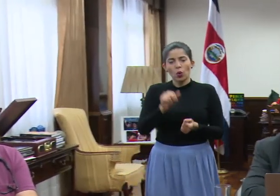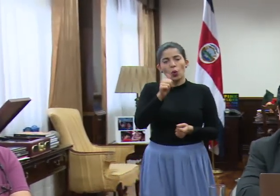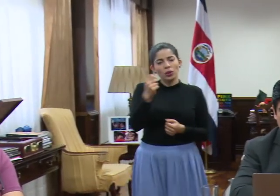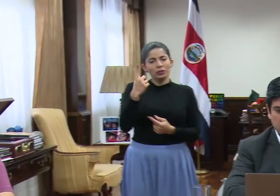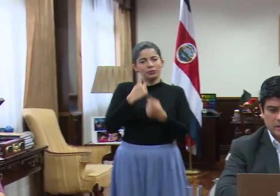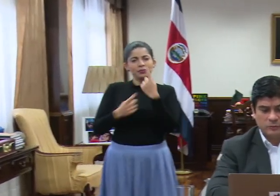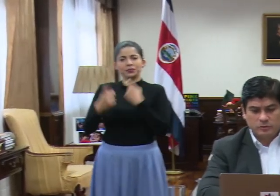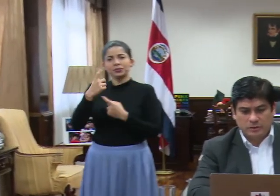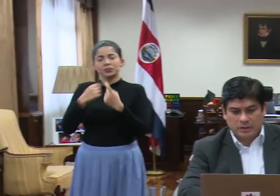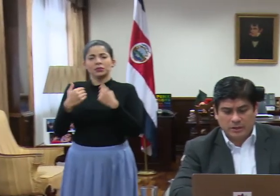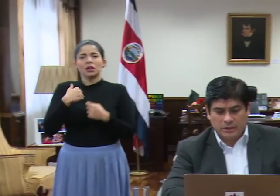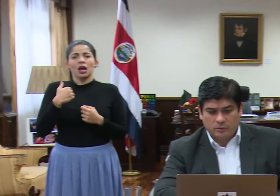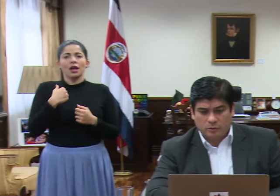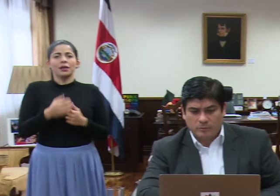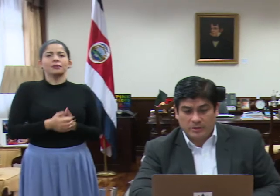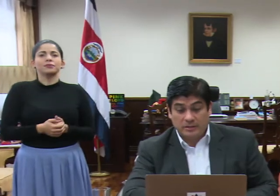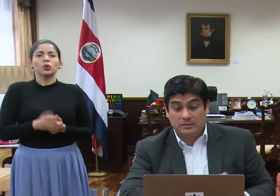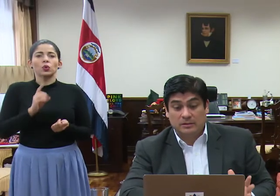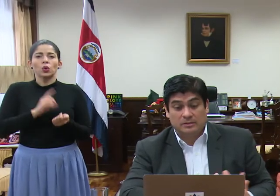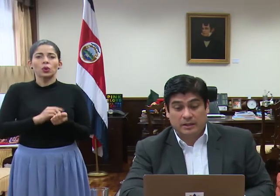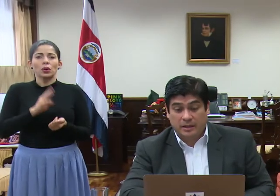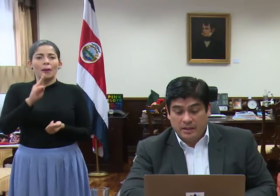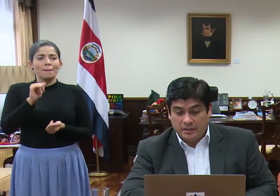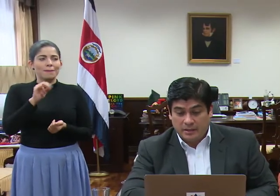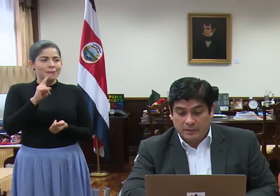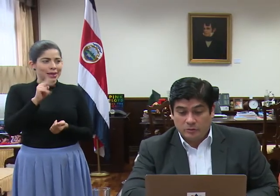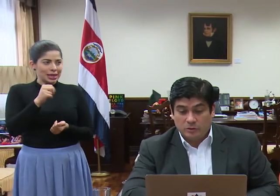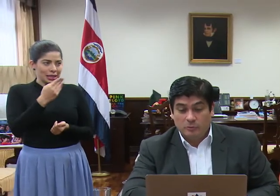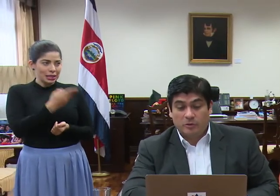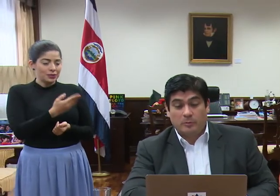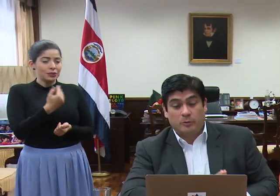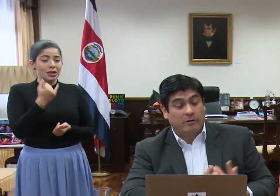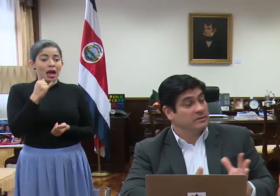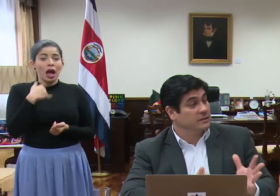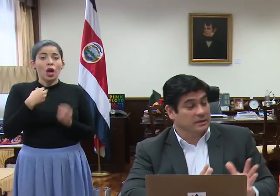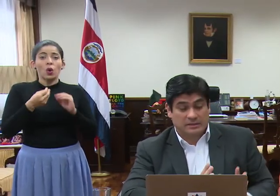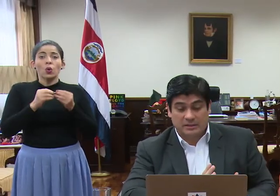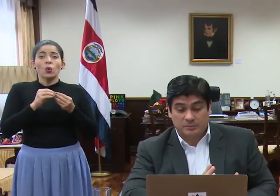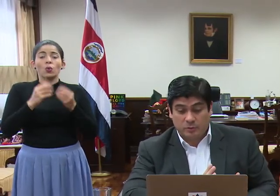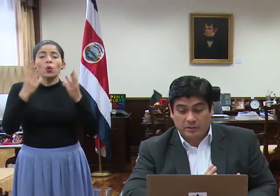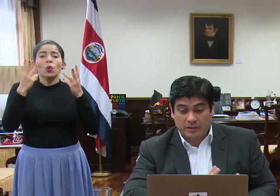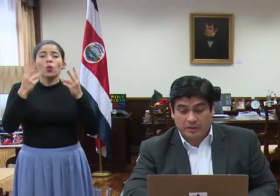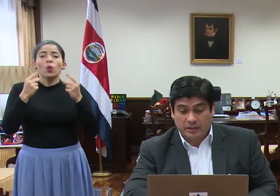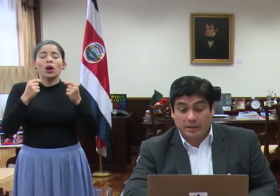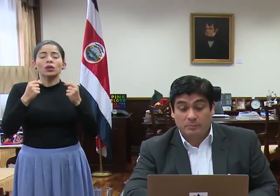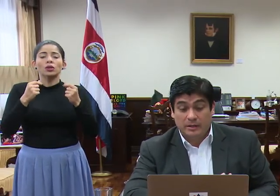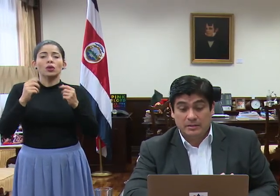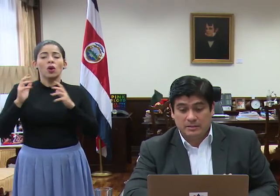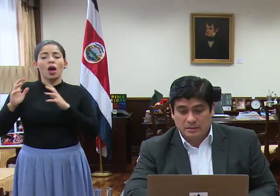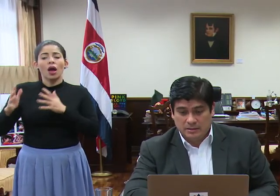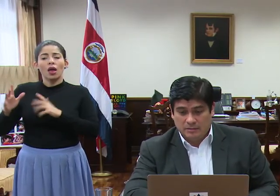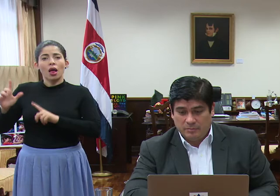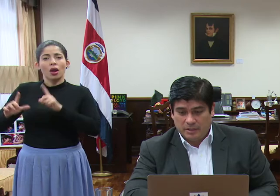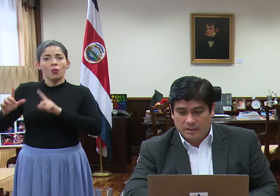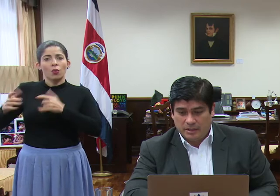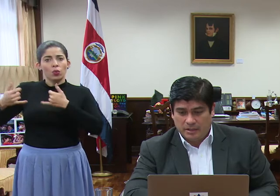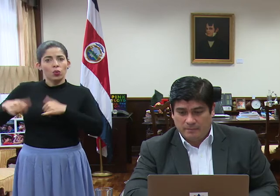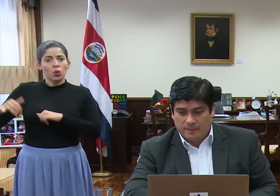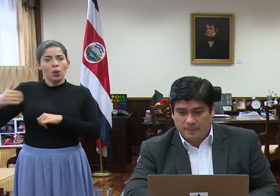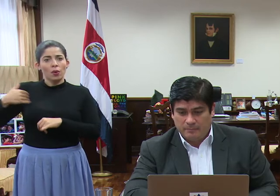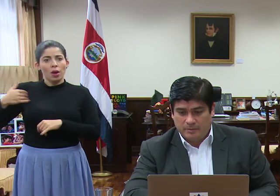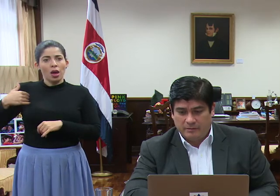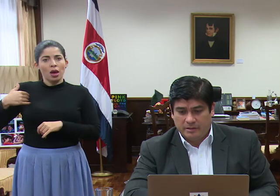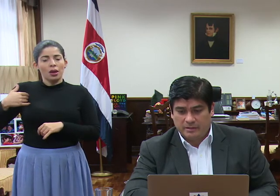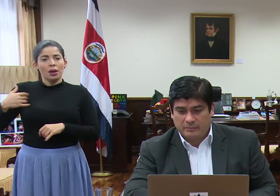Otras consultas que tenemos, doctor Marín, si tenemos el número de pruebas de las que dispone el país para